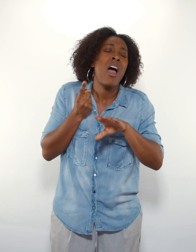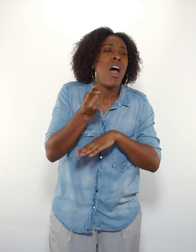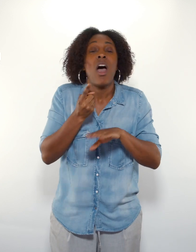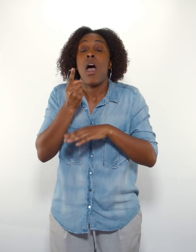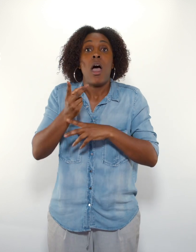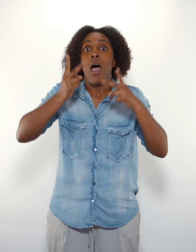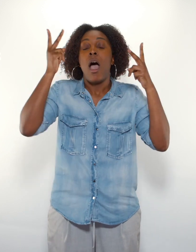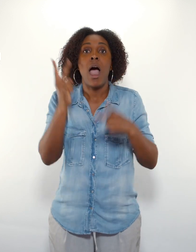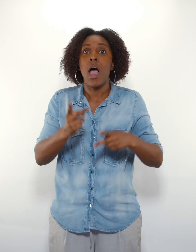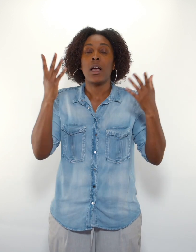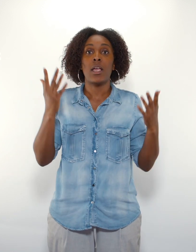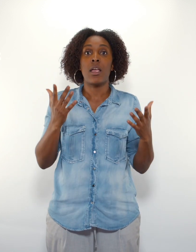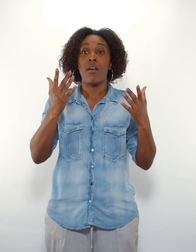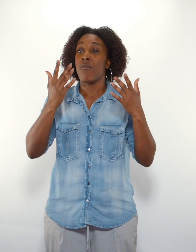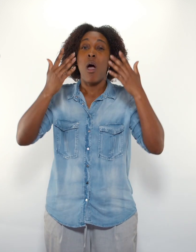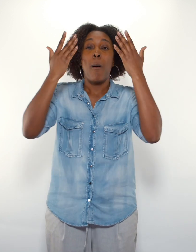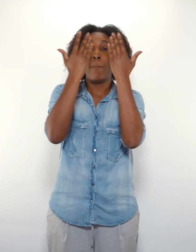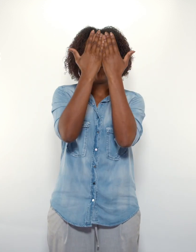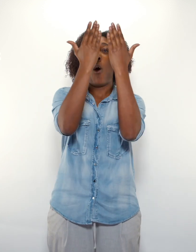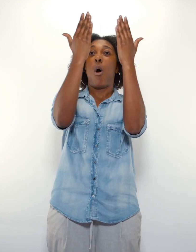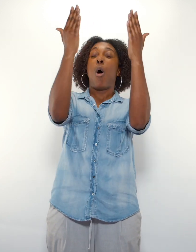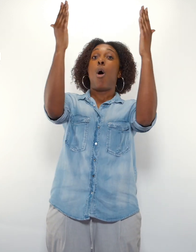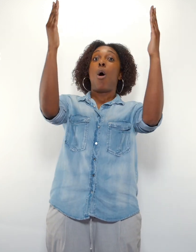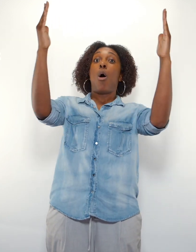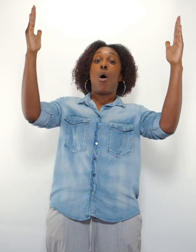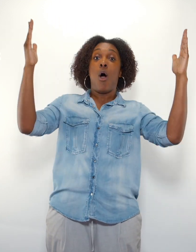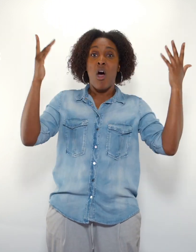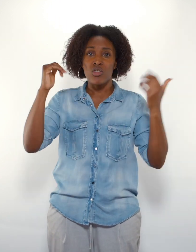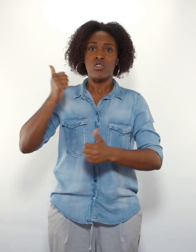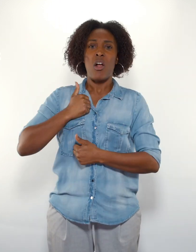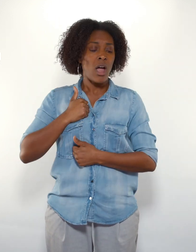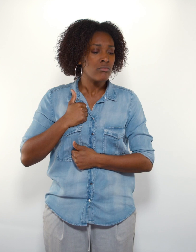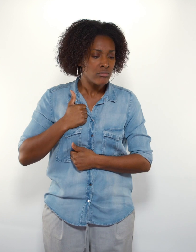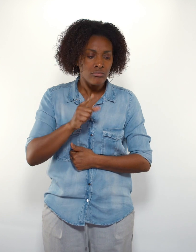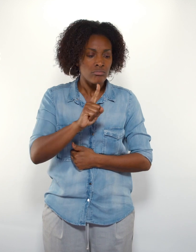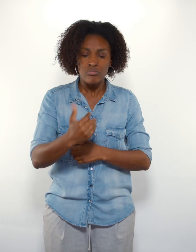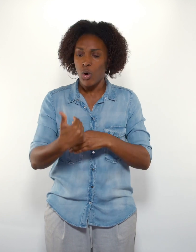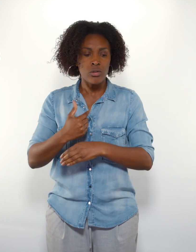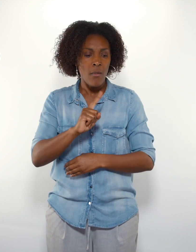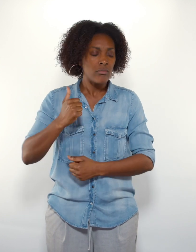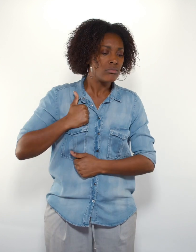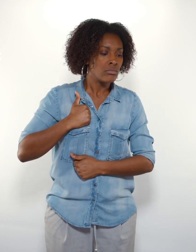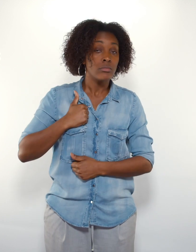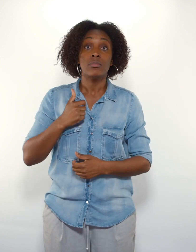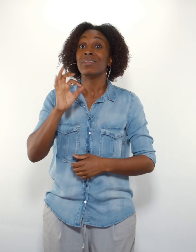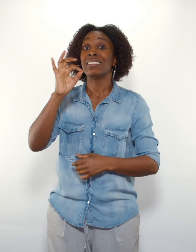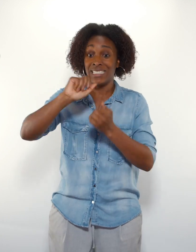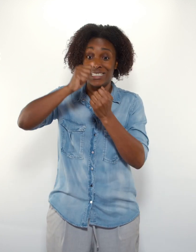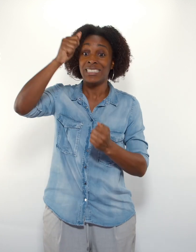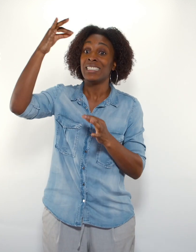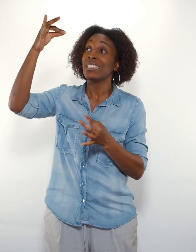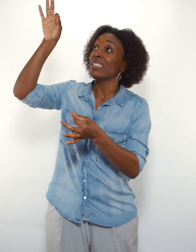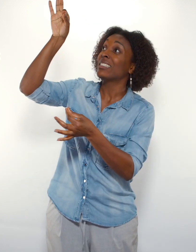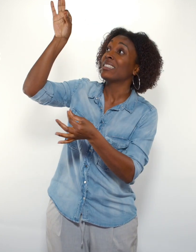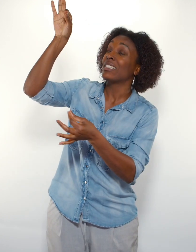devant ces énormes, ce portail, c'est grandiose, et les soldats ne veulent pas le laisser rentrer, et finalement il voit